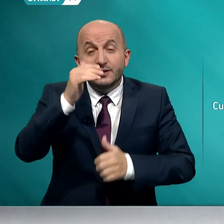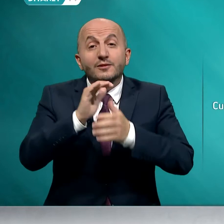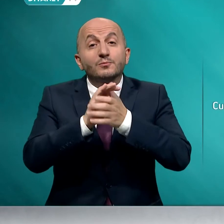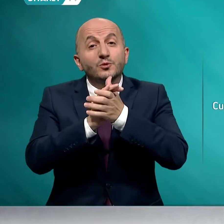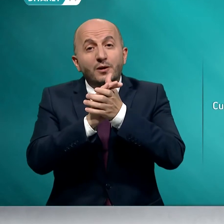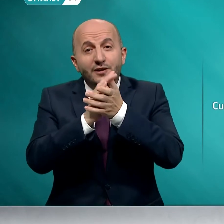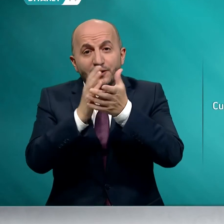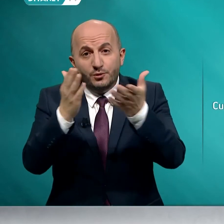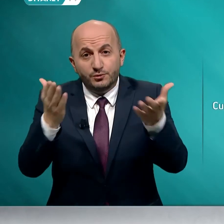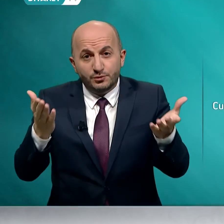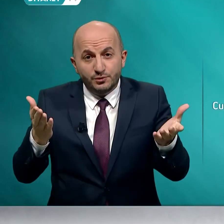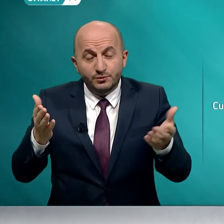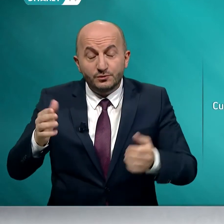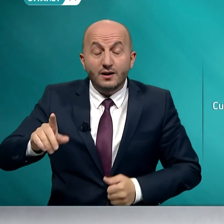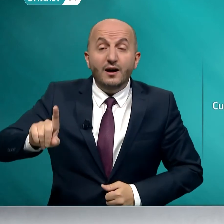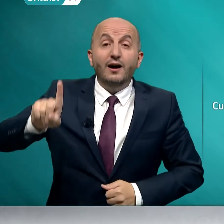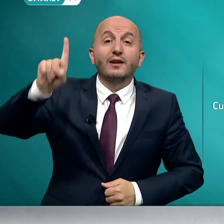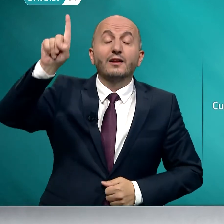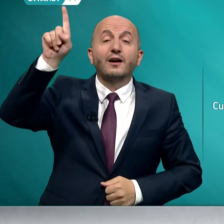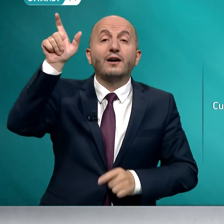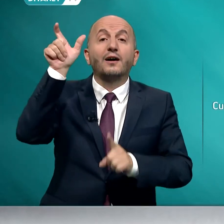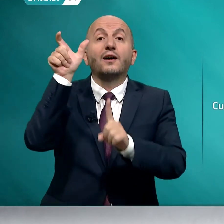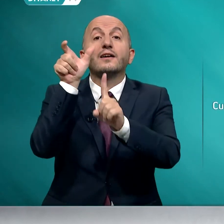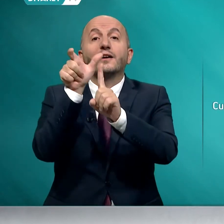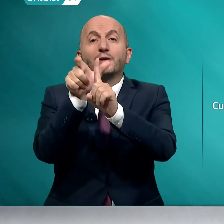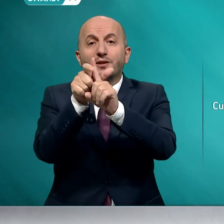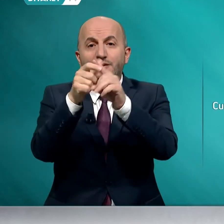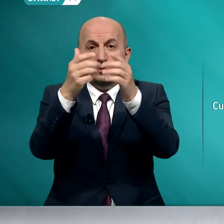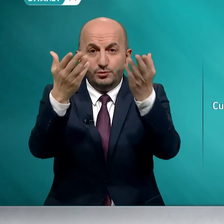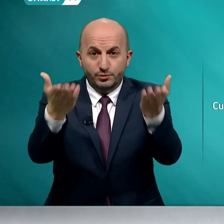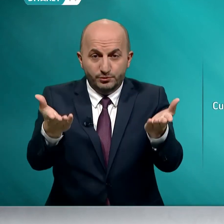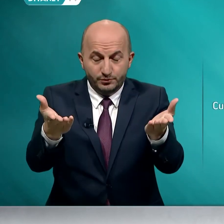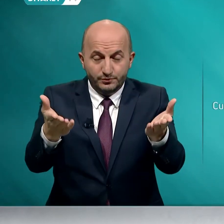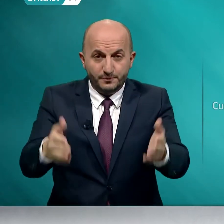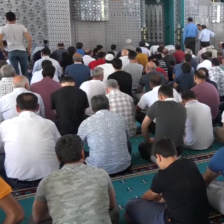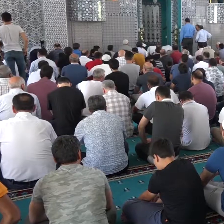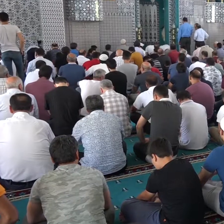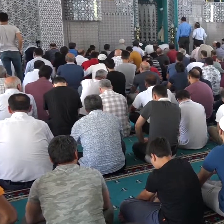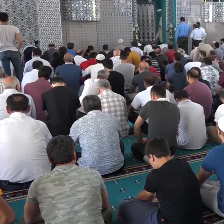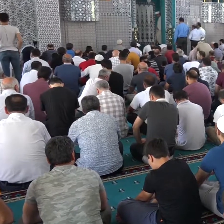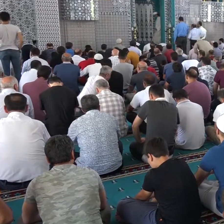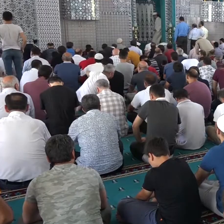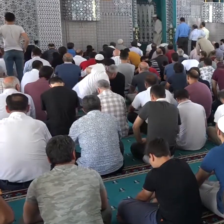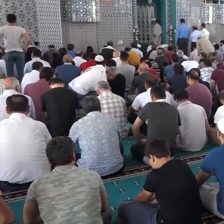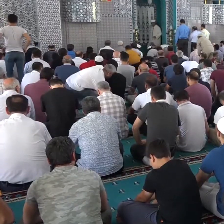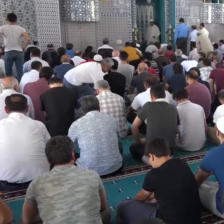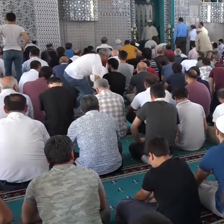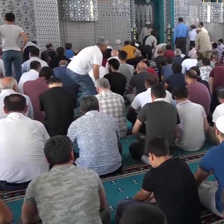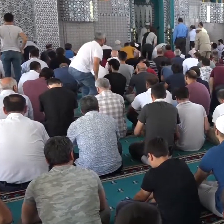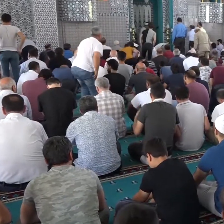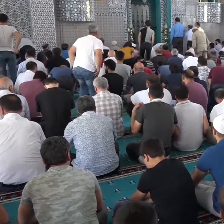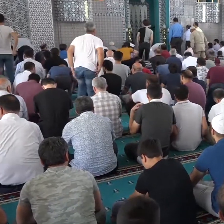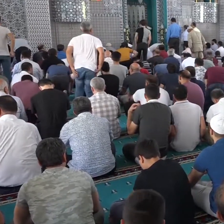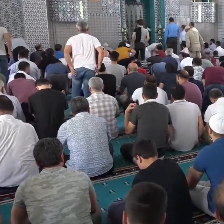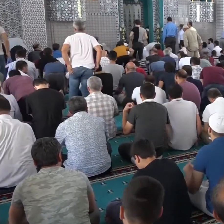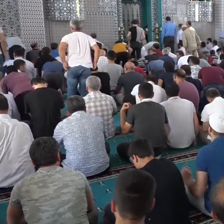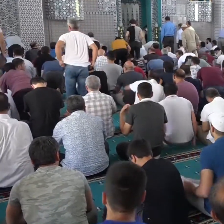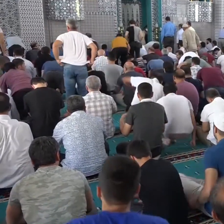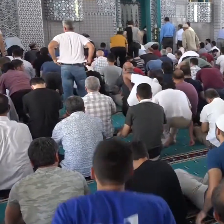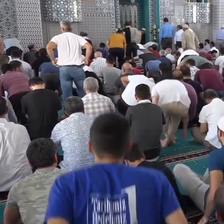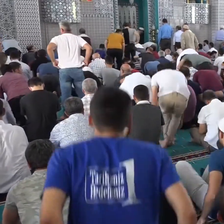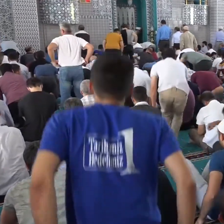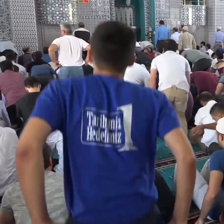Cumanız mübarek olsun. Allah'a emanet olun. La ilahe